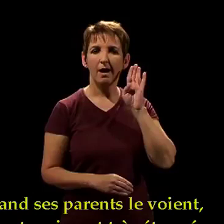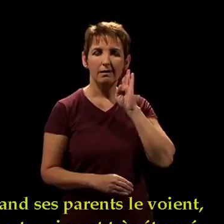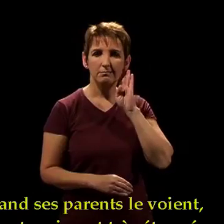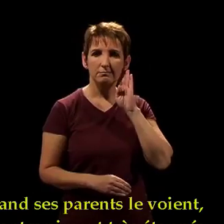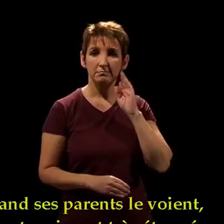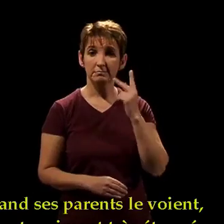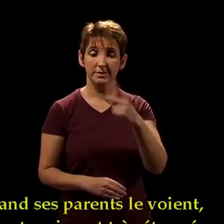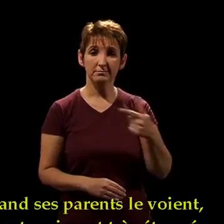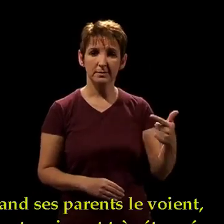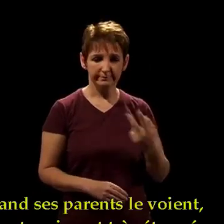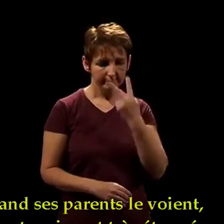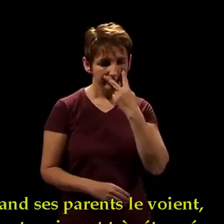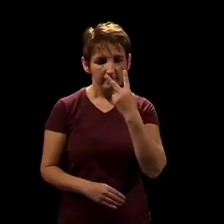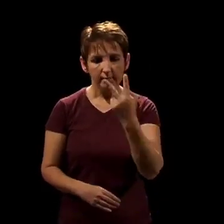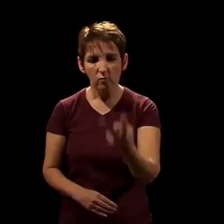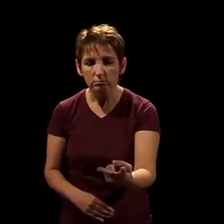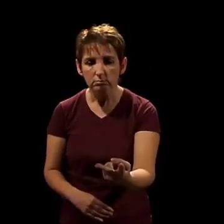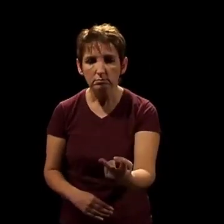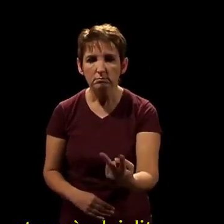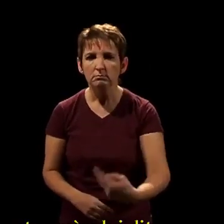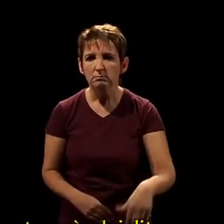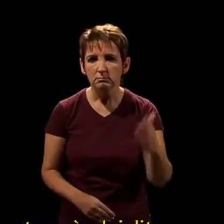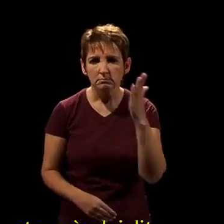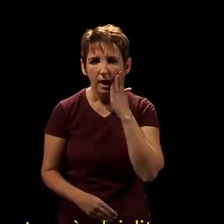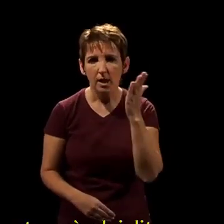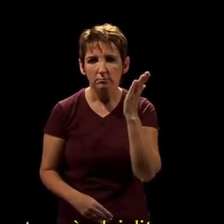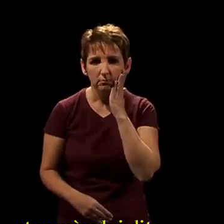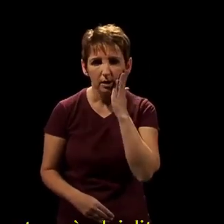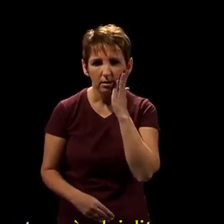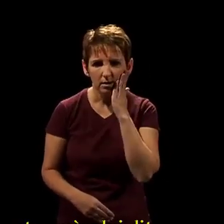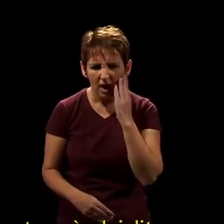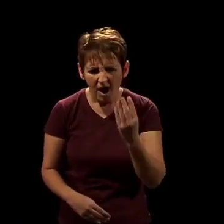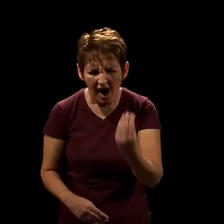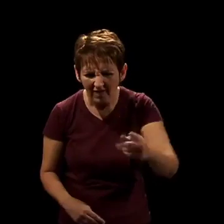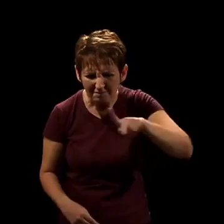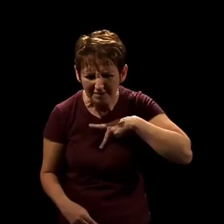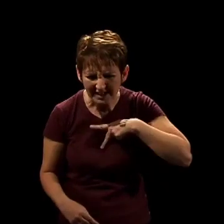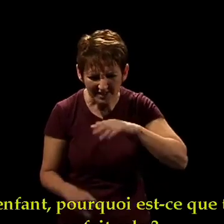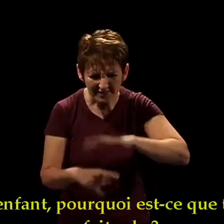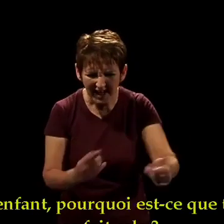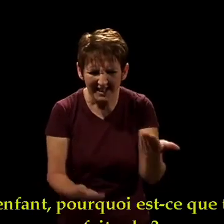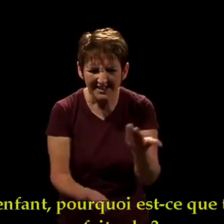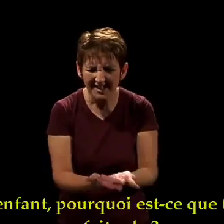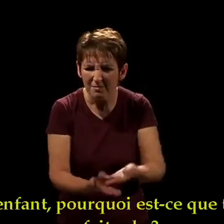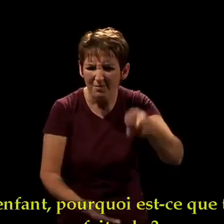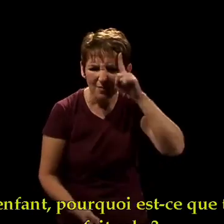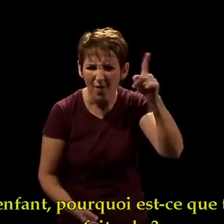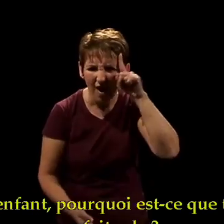Quand ses parents le voient, ils sont vraiment très étonnés. Et sa mère lui dit « Mon enfant, pourquoi est-ce que tu nous as